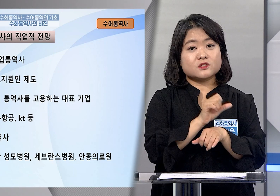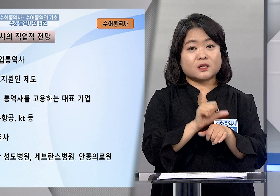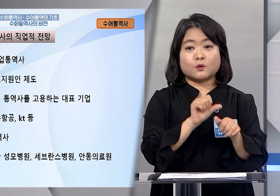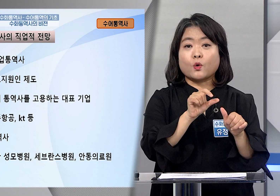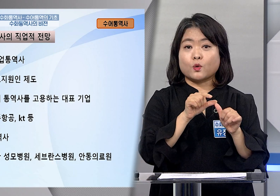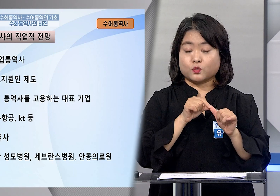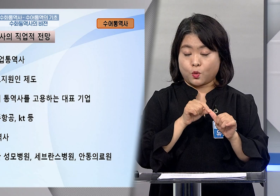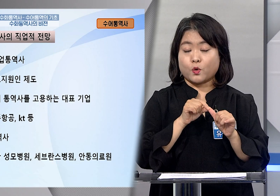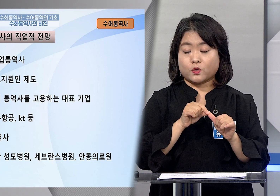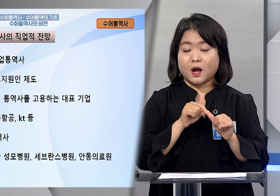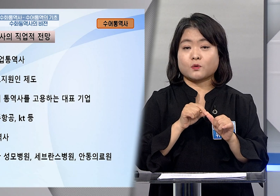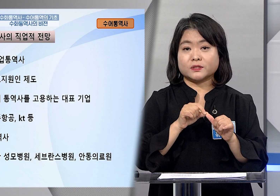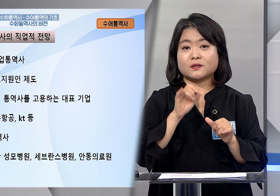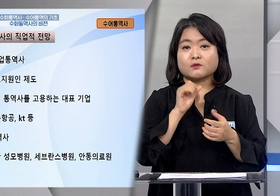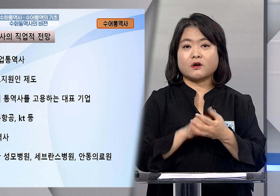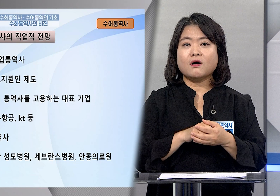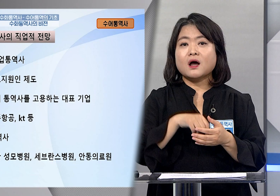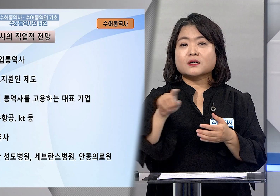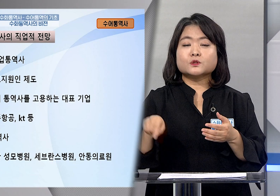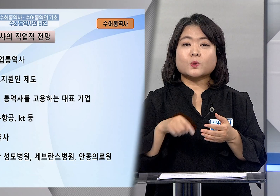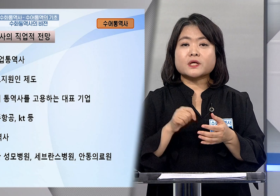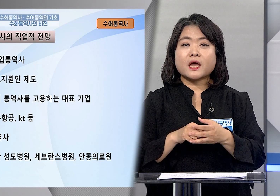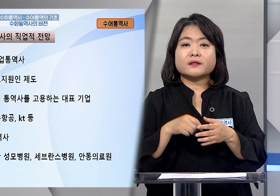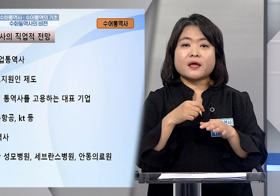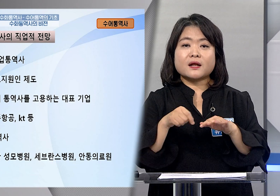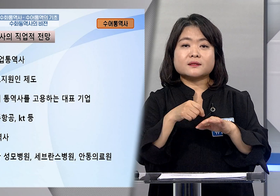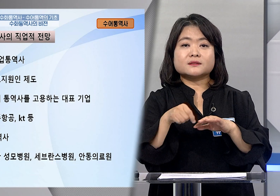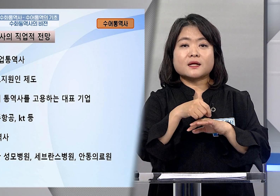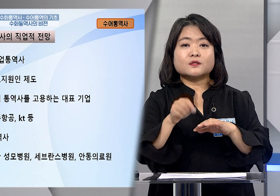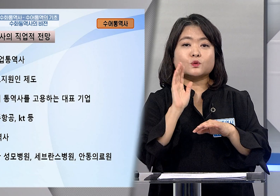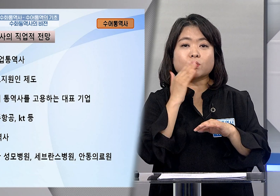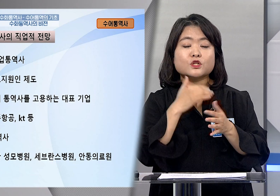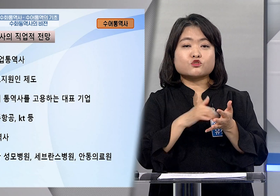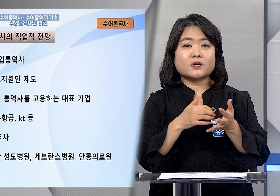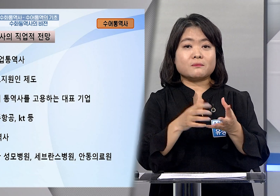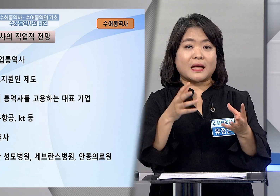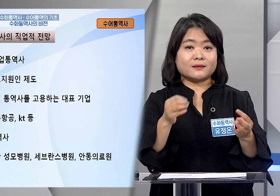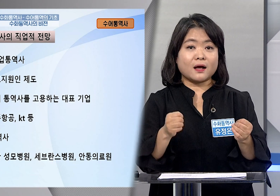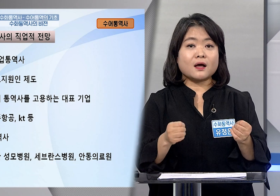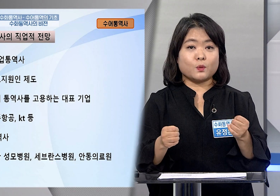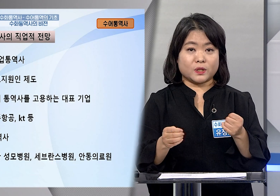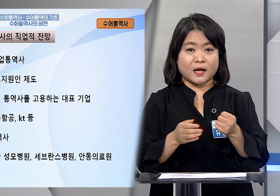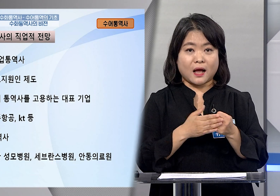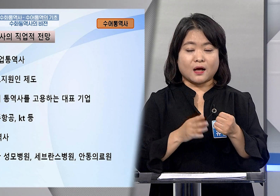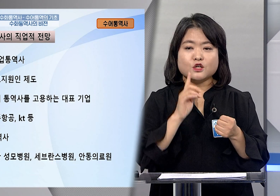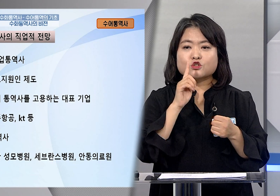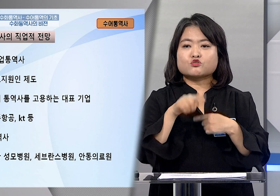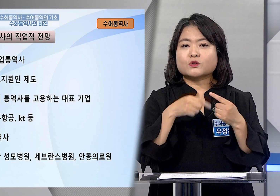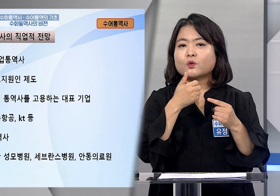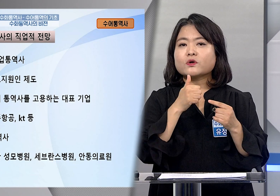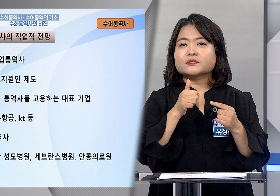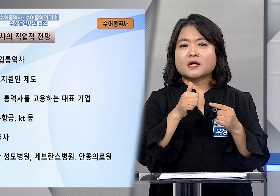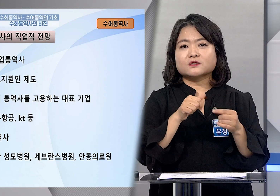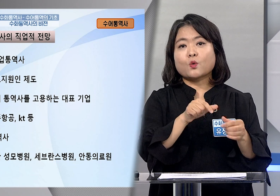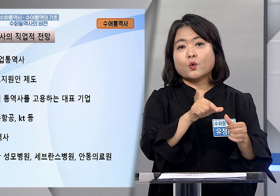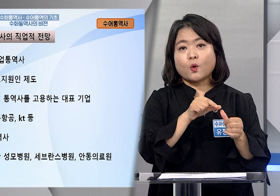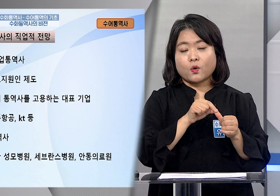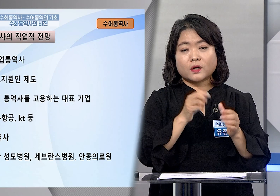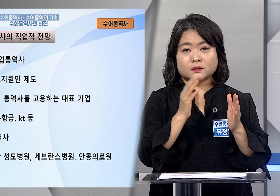5시간 고용을 하고 있더라고요. 그곳에 네일아트를 하는 농인의 숫자가 많다 보니까 수화통역사를